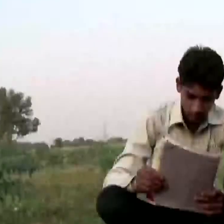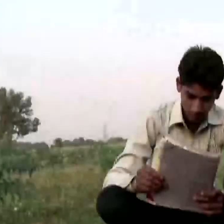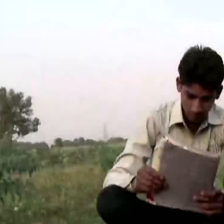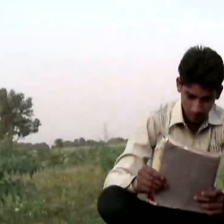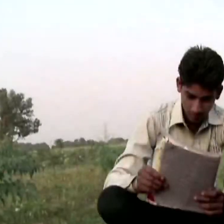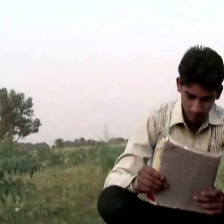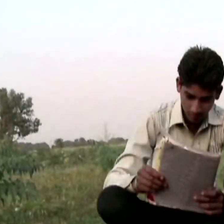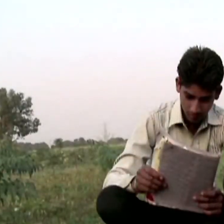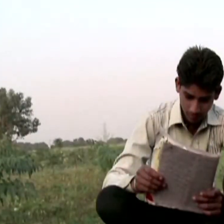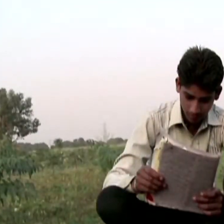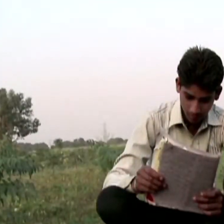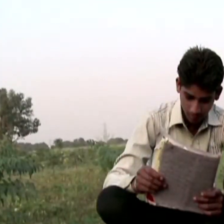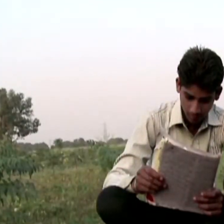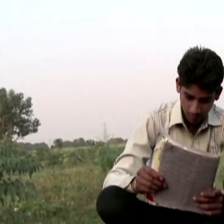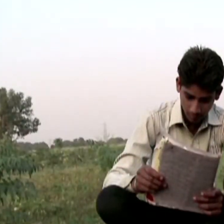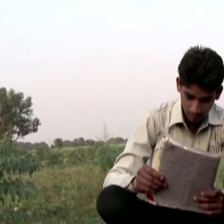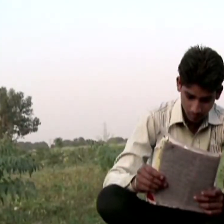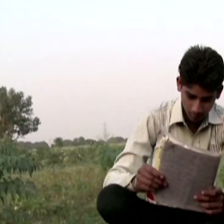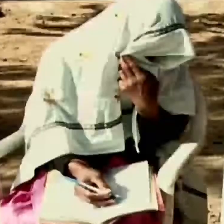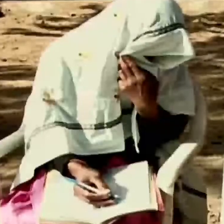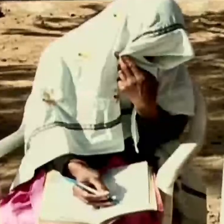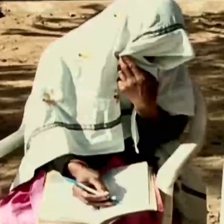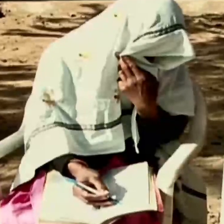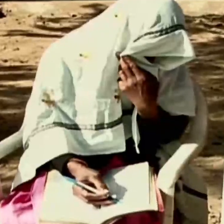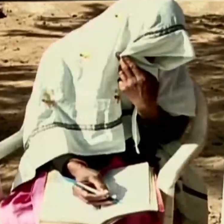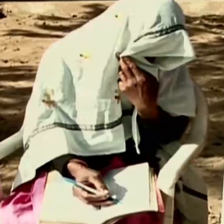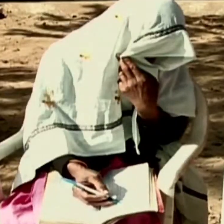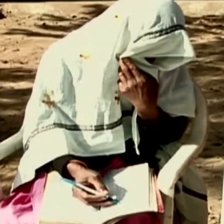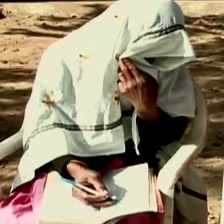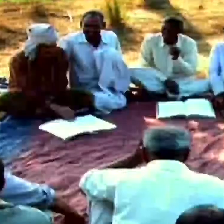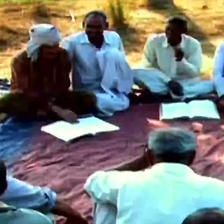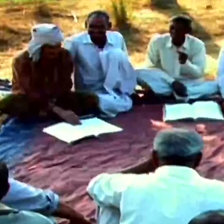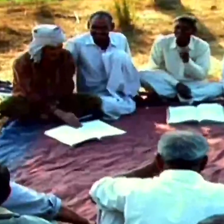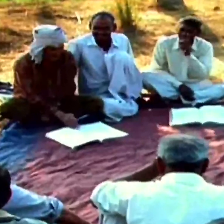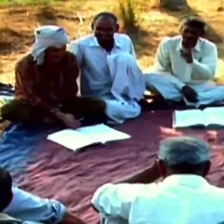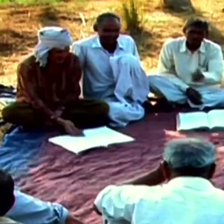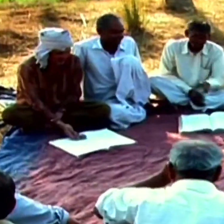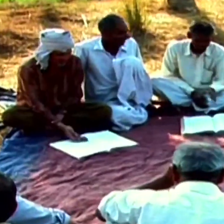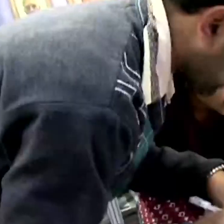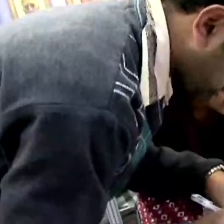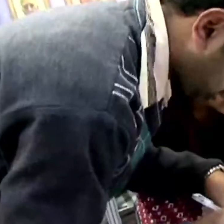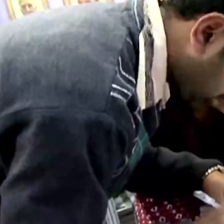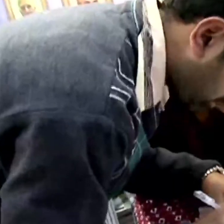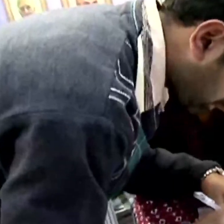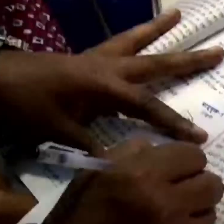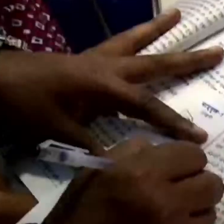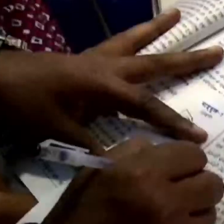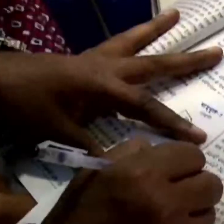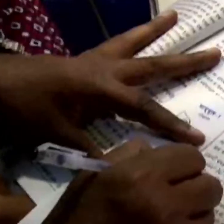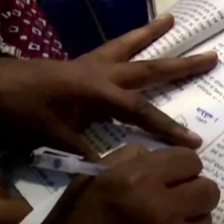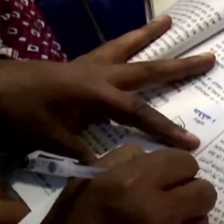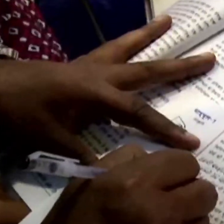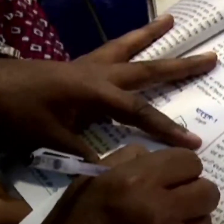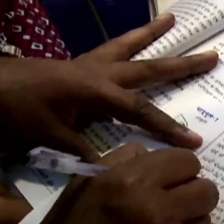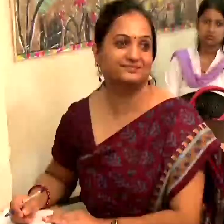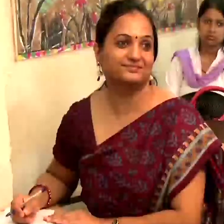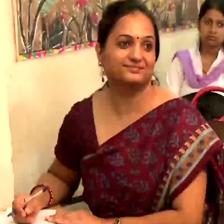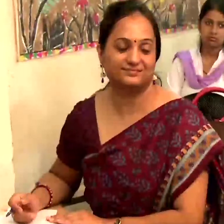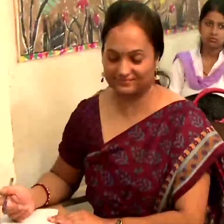कभी पढ़े हम कहीं पढ़े, वे विषय की लोच से युक्त हो। कभी पढ़े